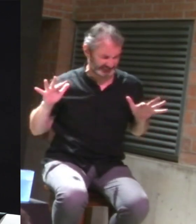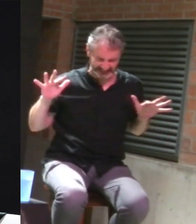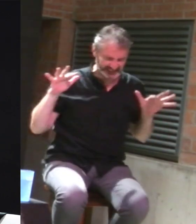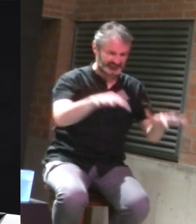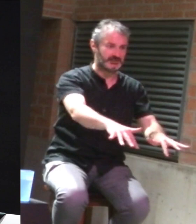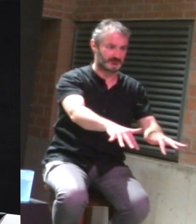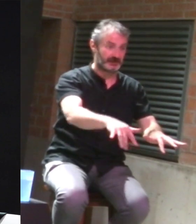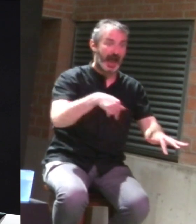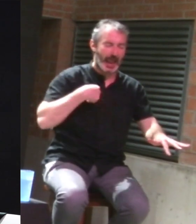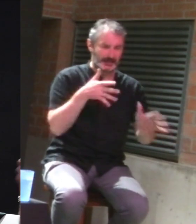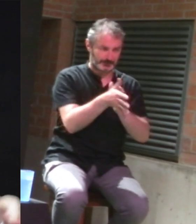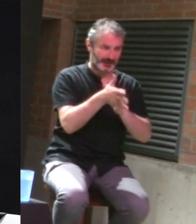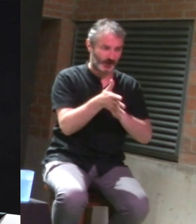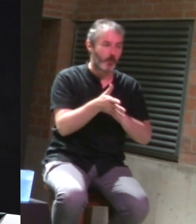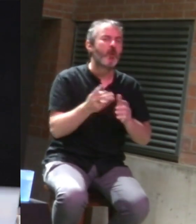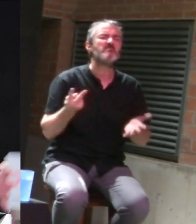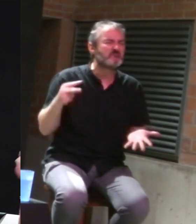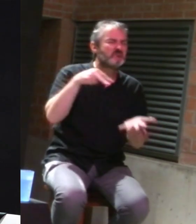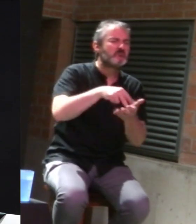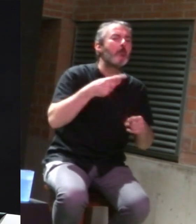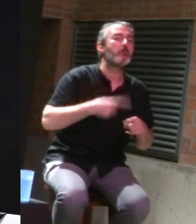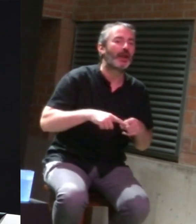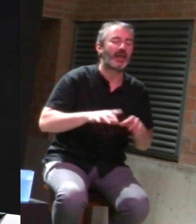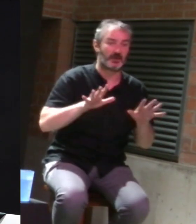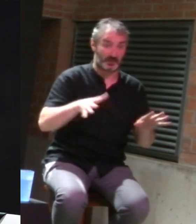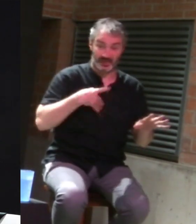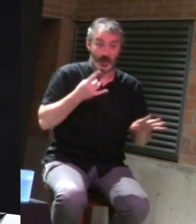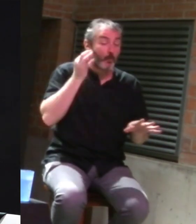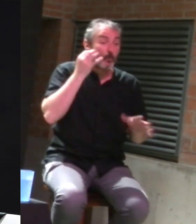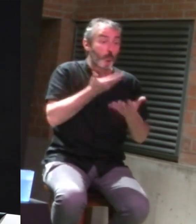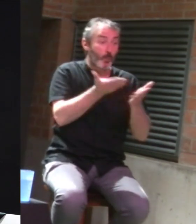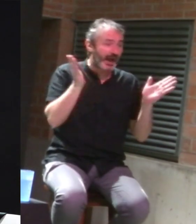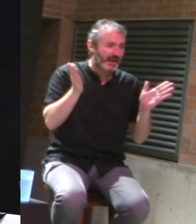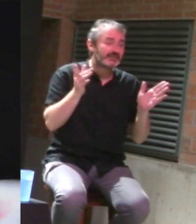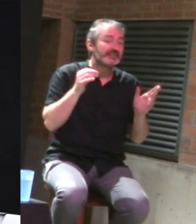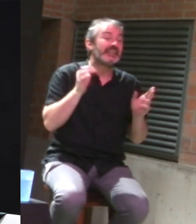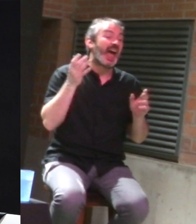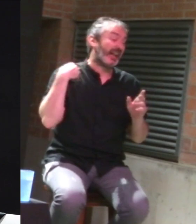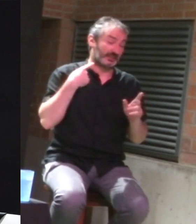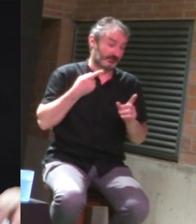bloc. I ara veurem per què surten. Però com us dic, eren unes dones molt